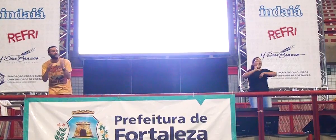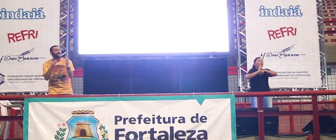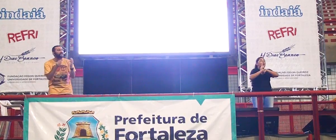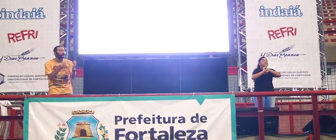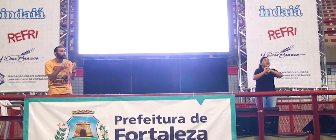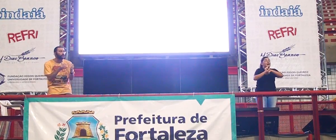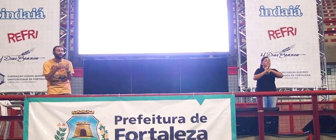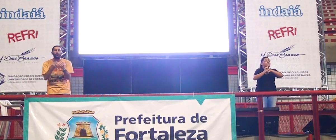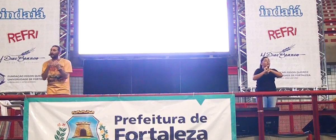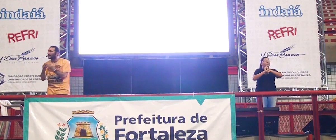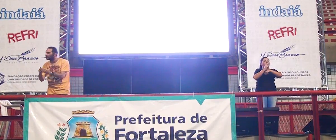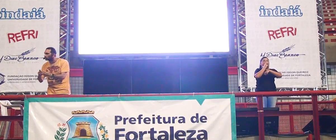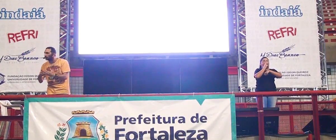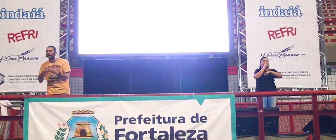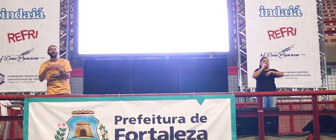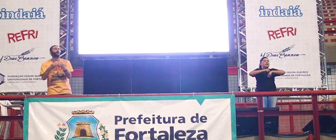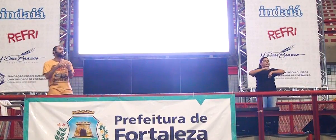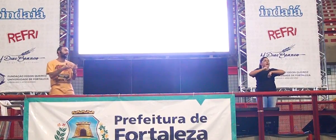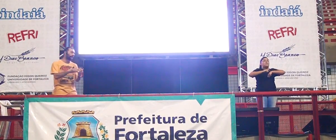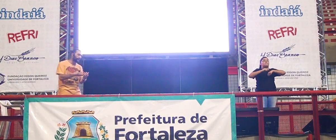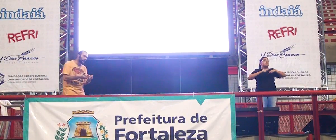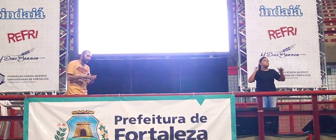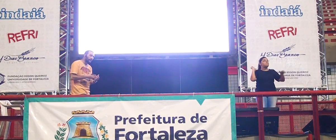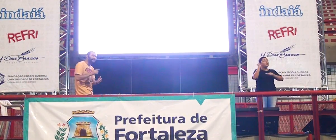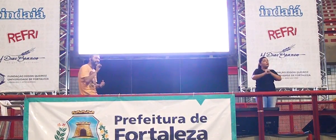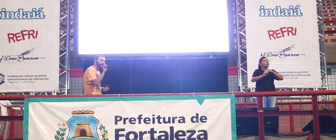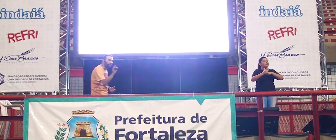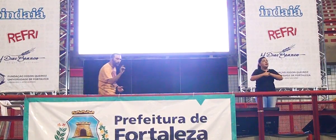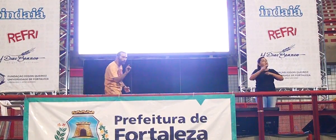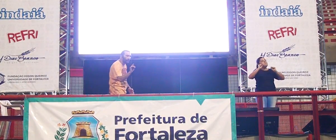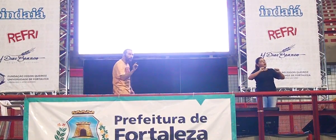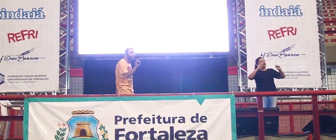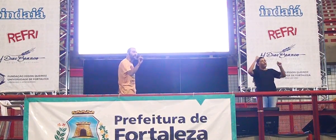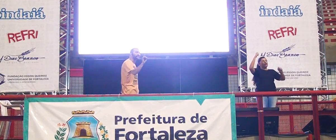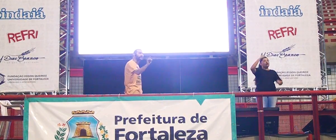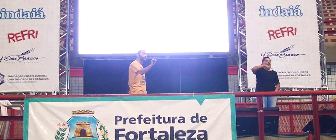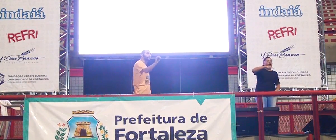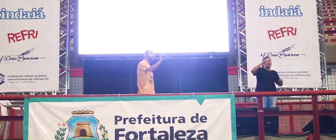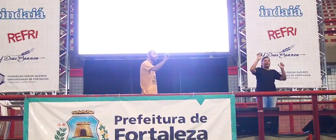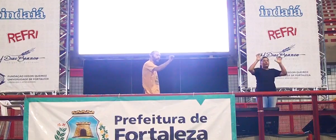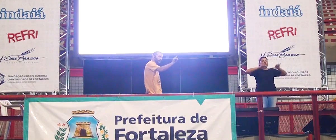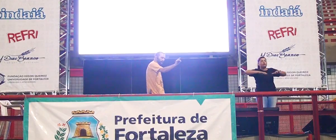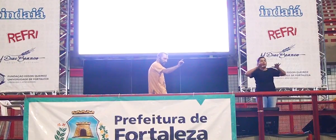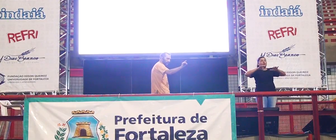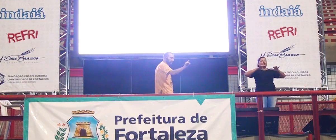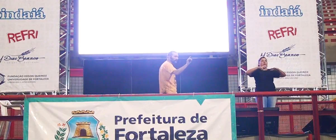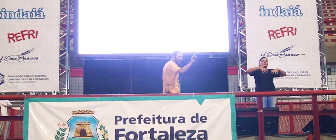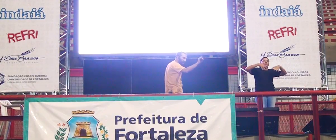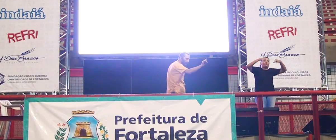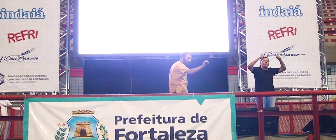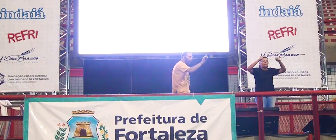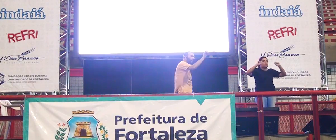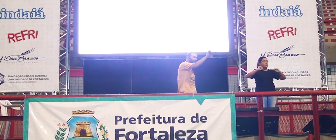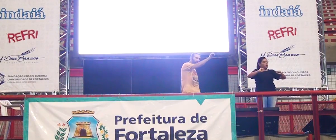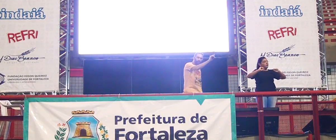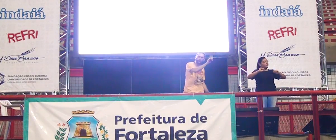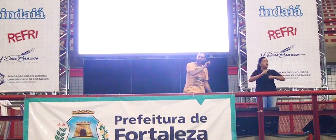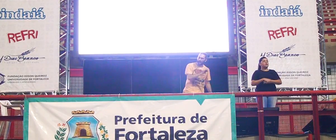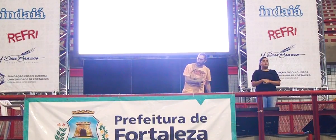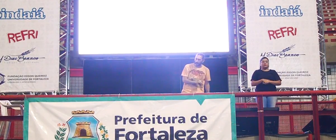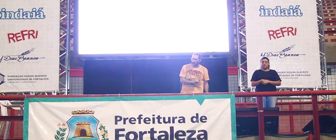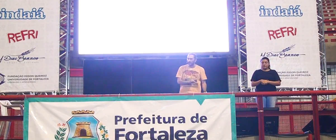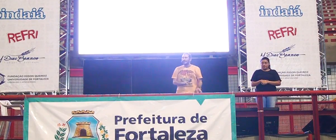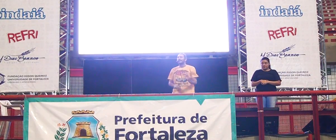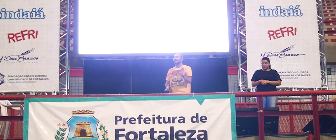A condição de momento é que está mudando. Tempo, condição de momento. Tempo, condição